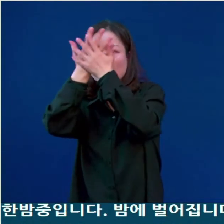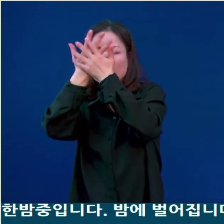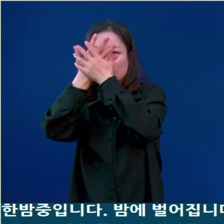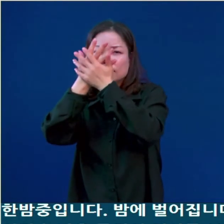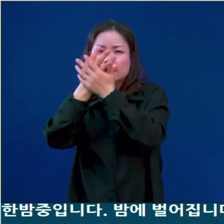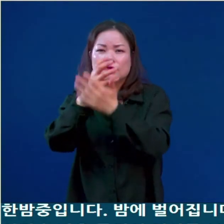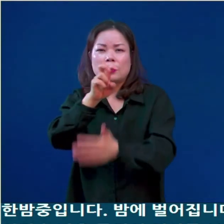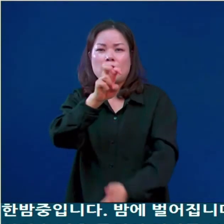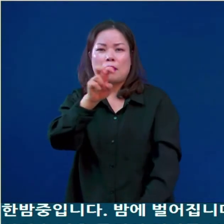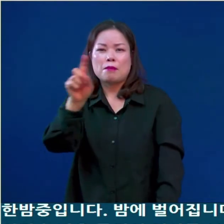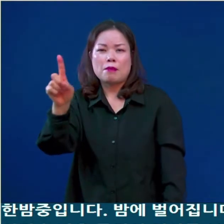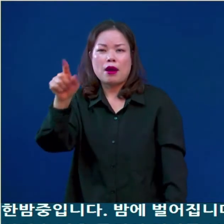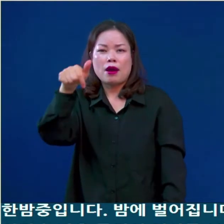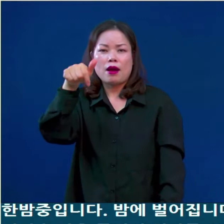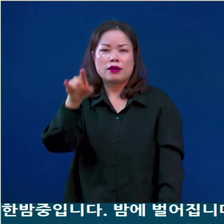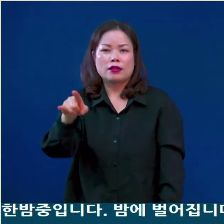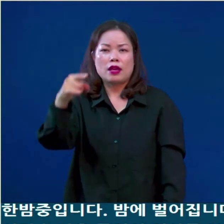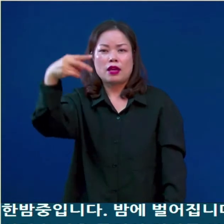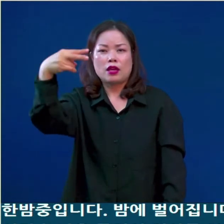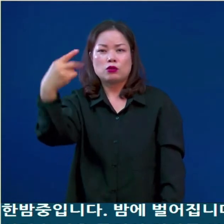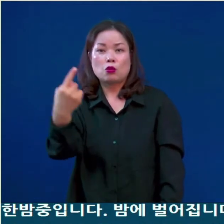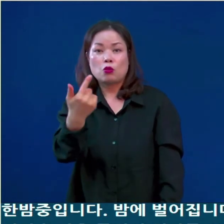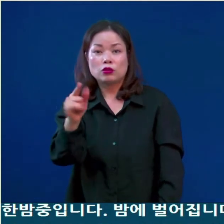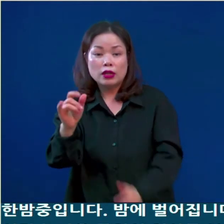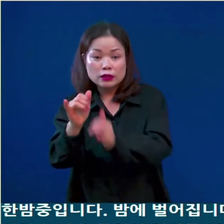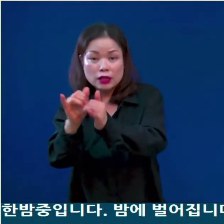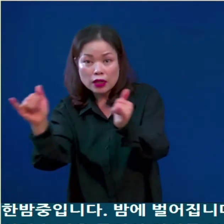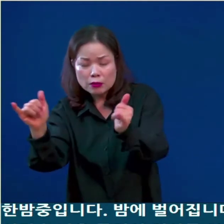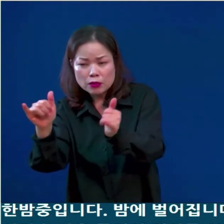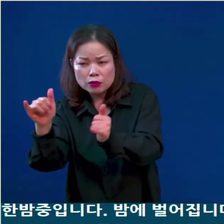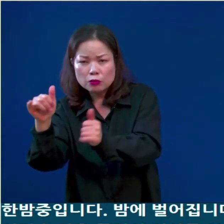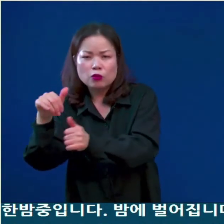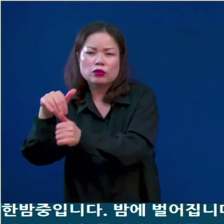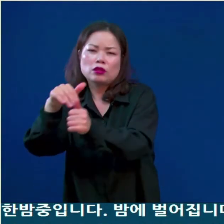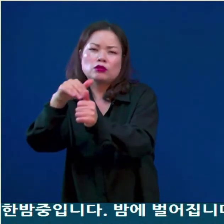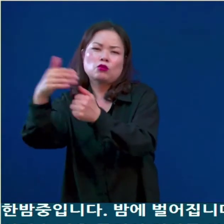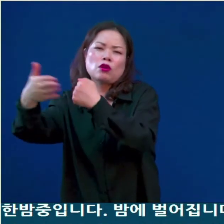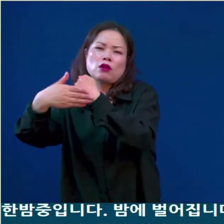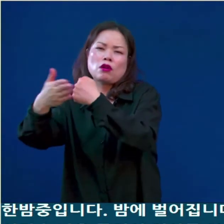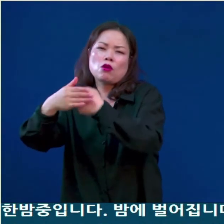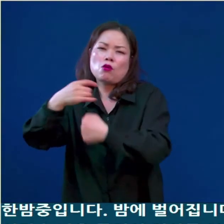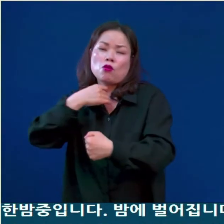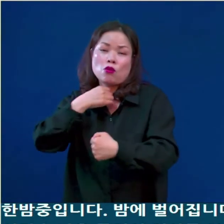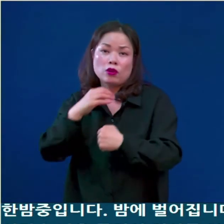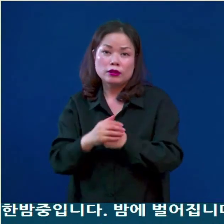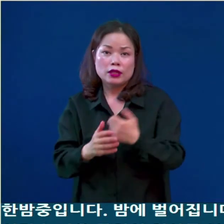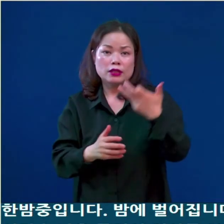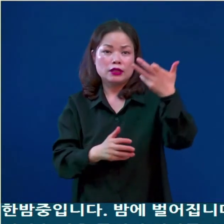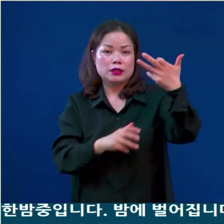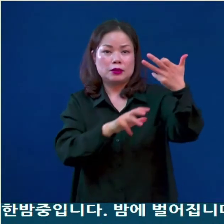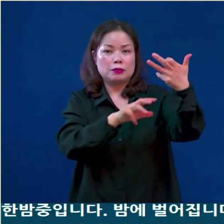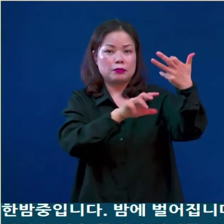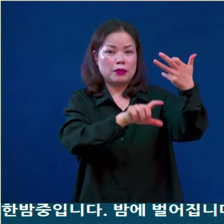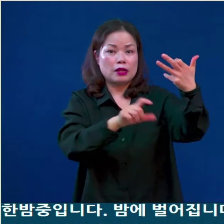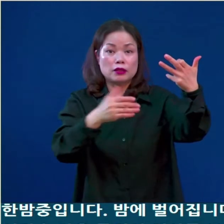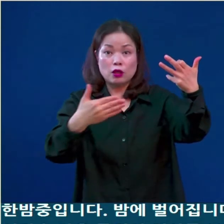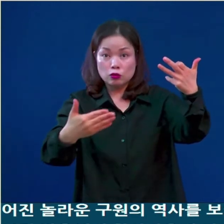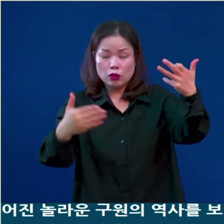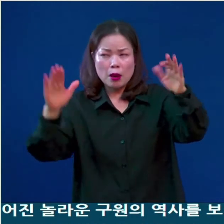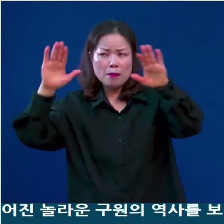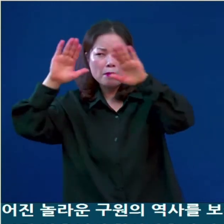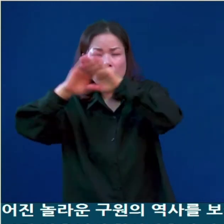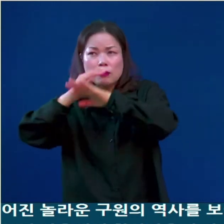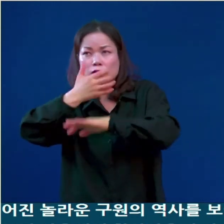마게도냐 사람을 보여주며 마게도냐로 건너와서 도와줄 것을 말씀하시죠. 또 18장 9절에서는